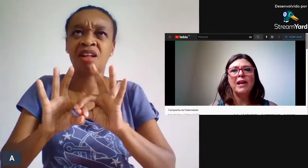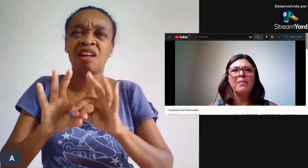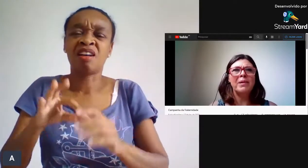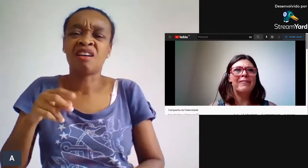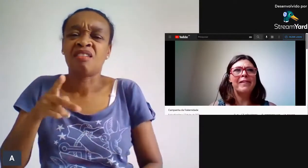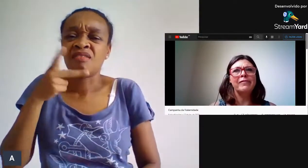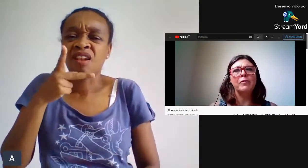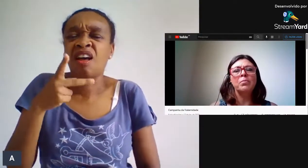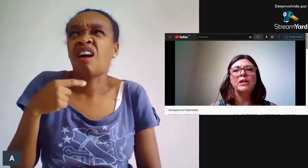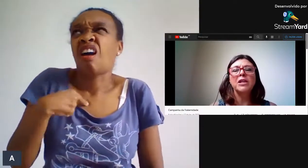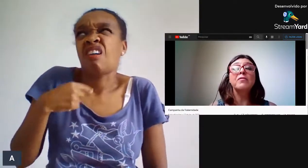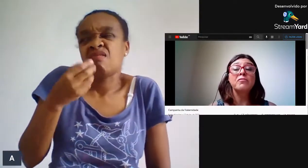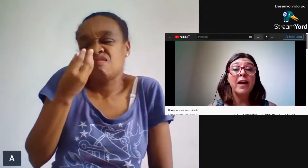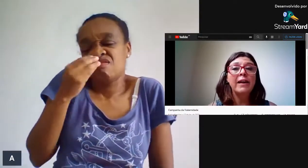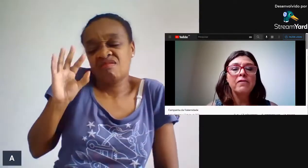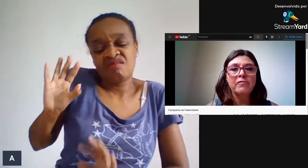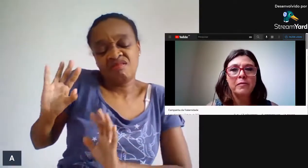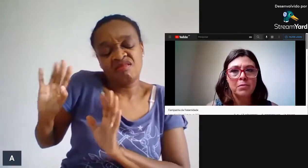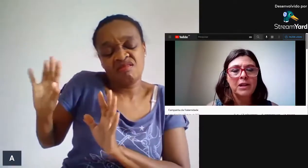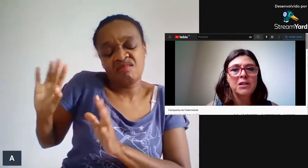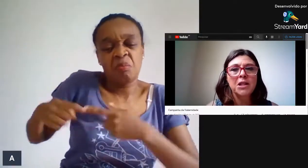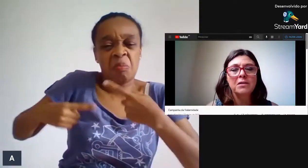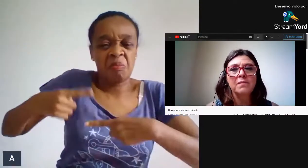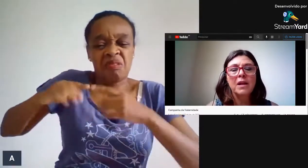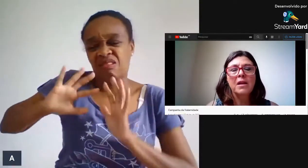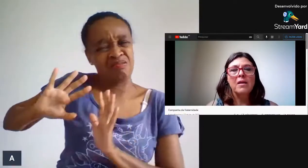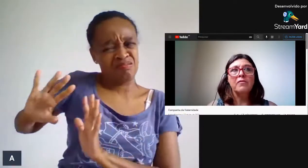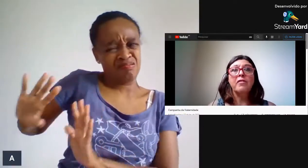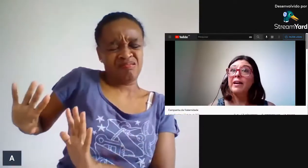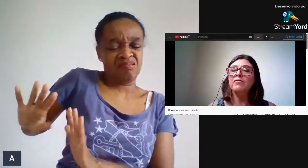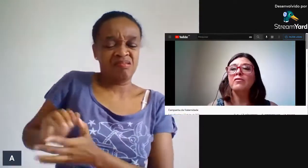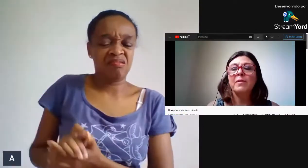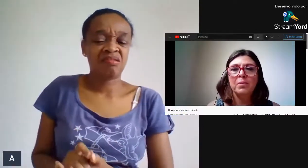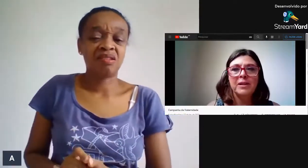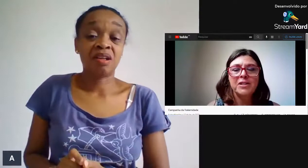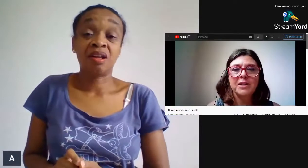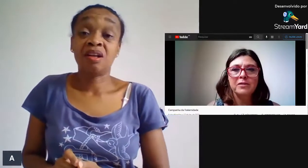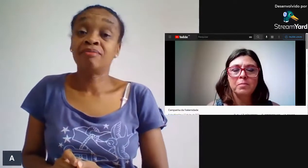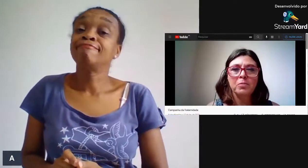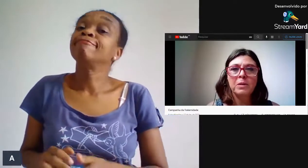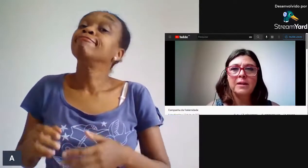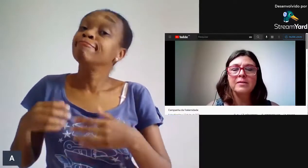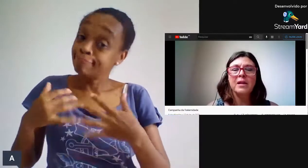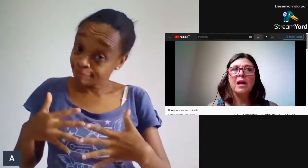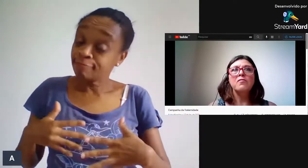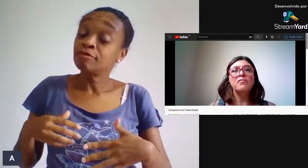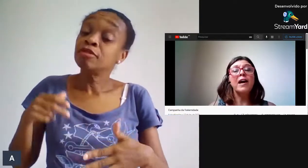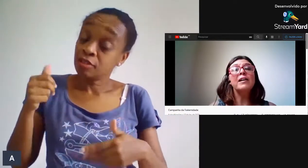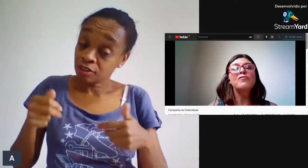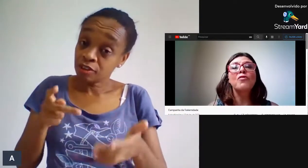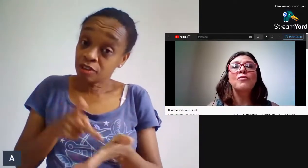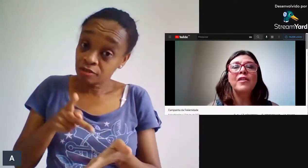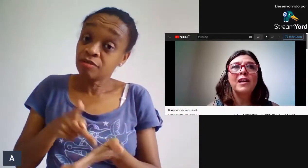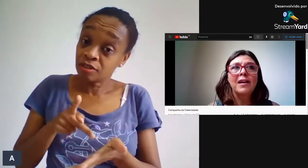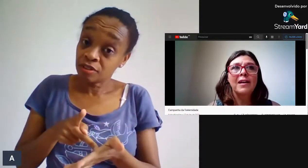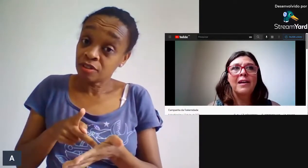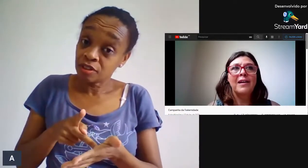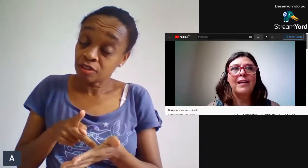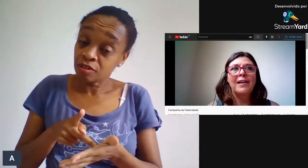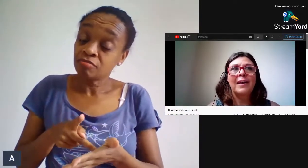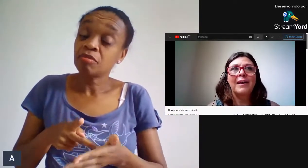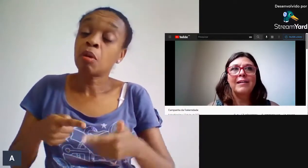me envolver, porque vai envolver política. Vai envolver política, vai envolver políticas públicas, vai